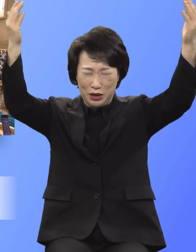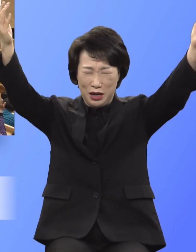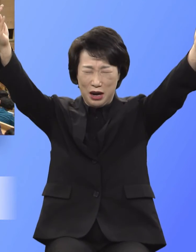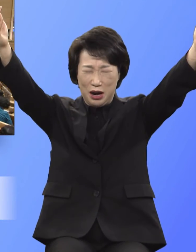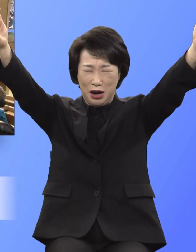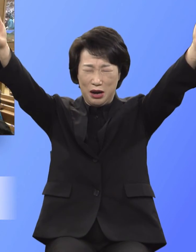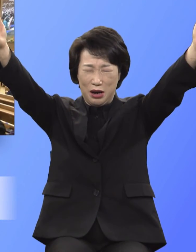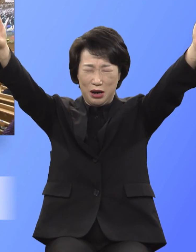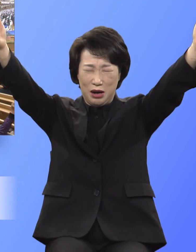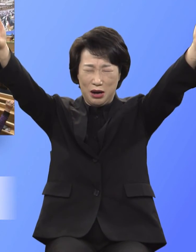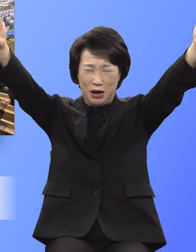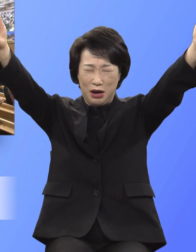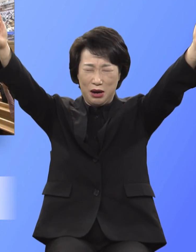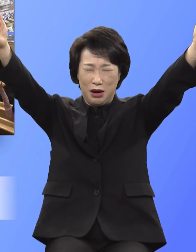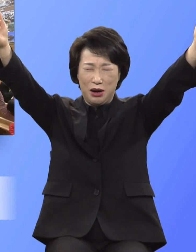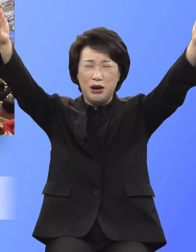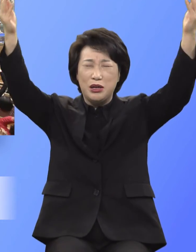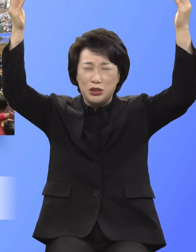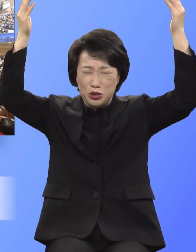주여,